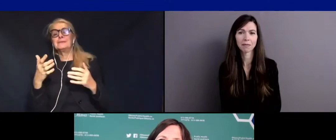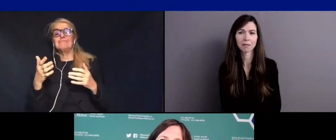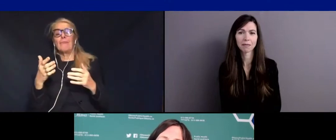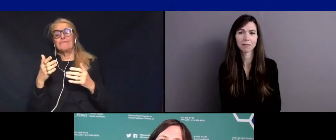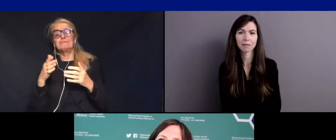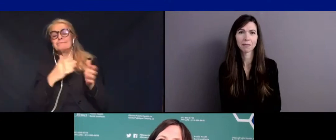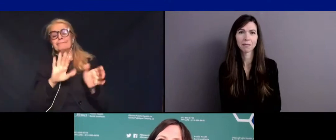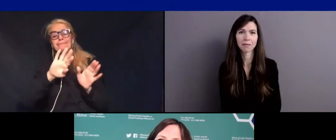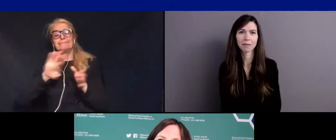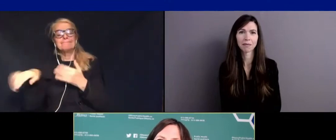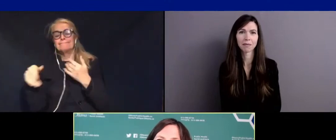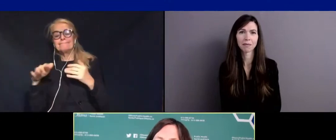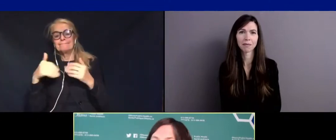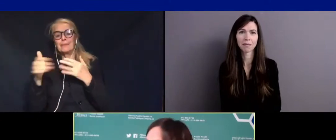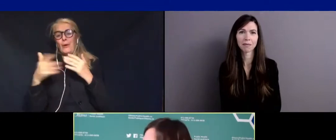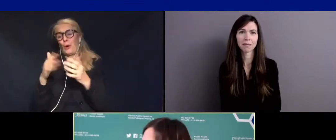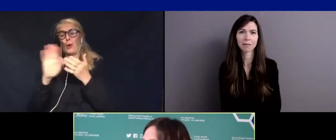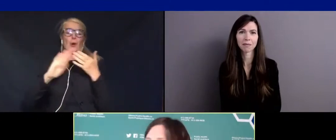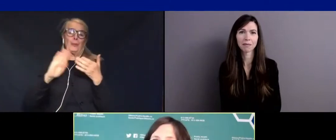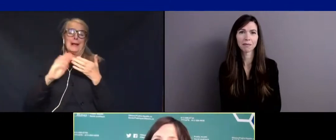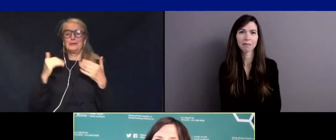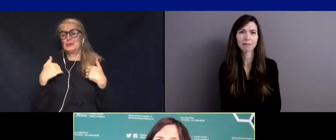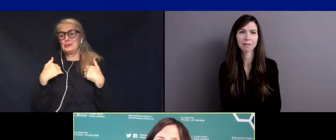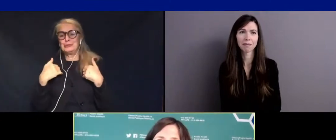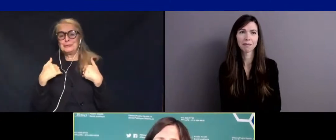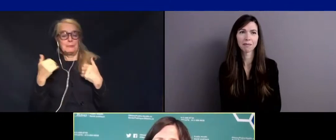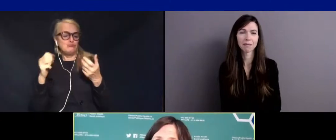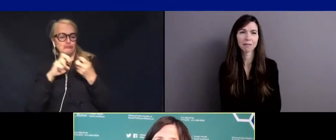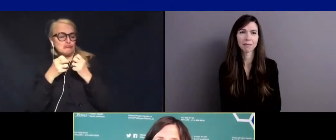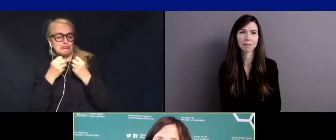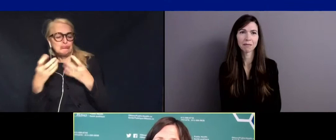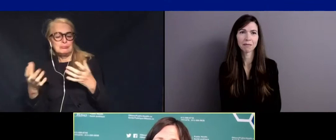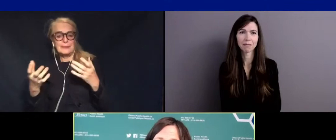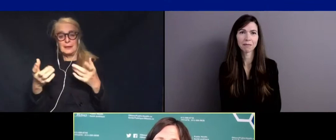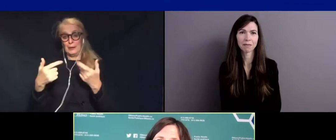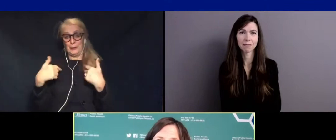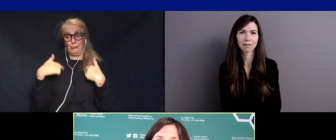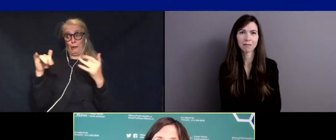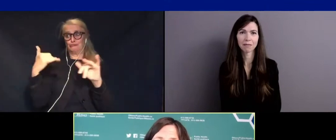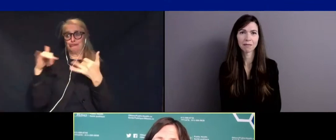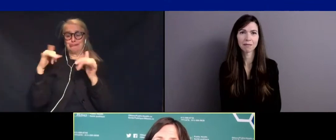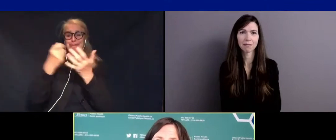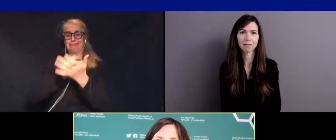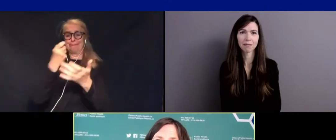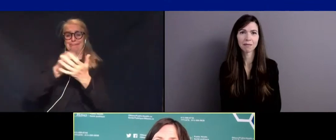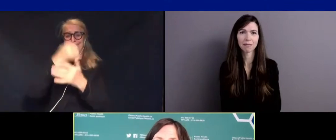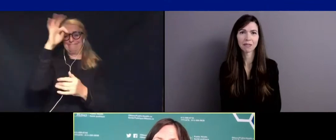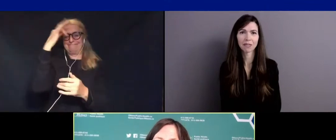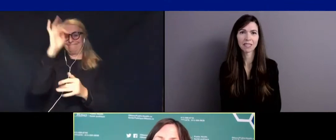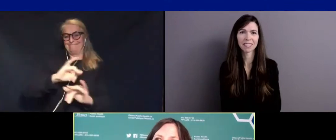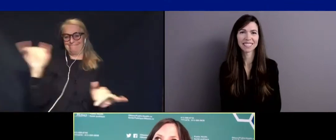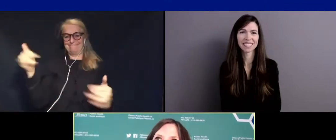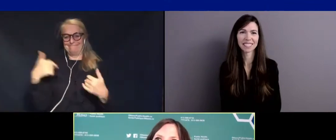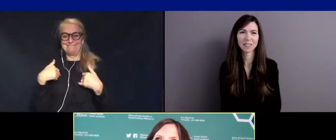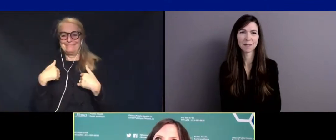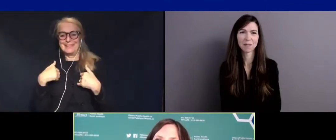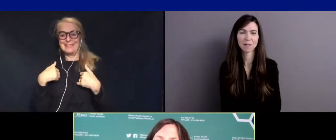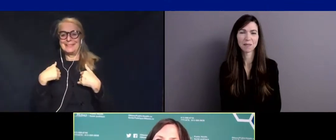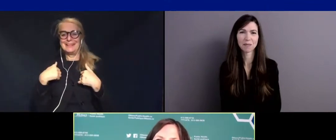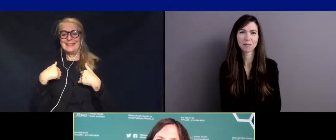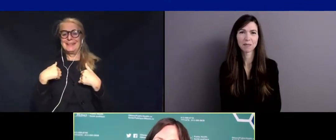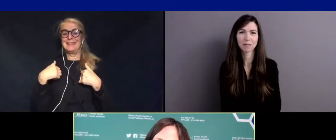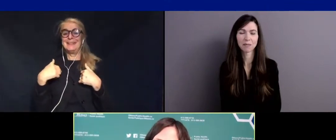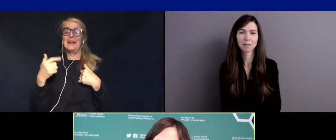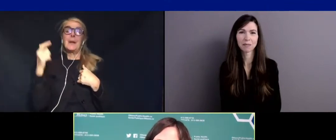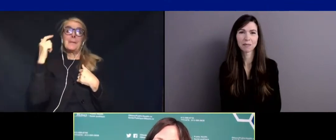c'est pas vrai. Je m'excuse. Pas de problème. Je n'ai pas joué le hockey en français, mais je